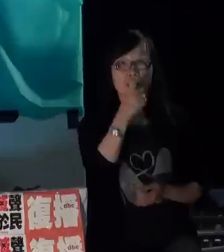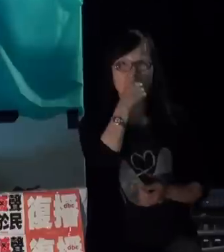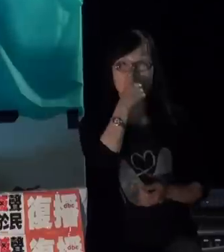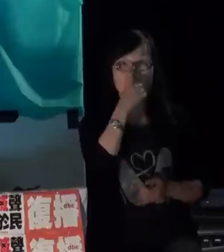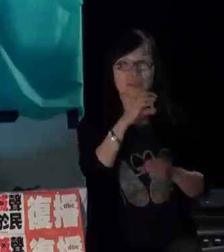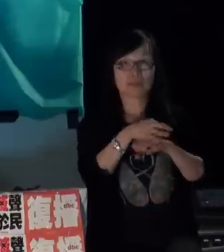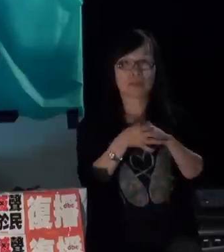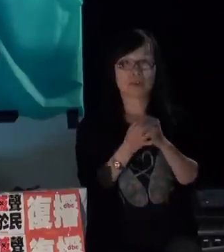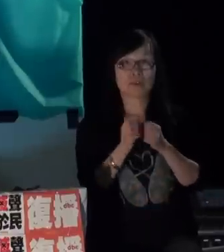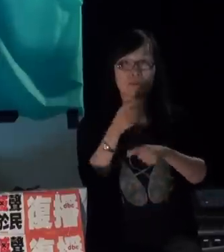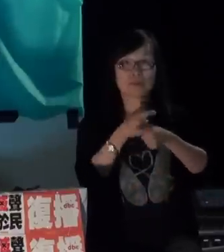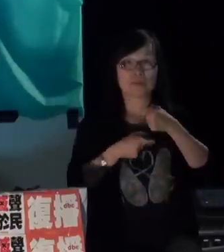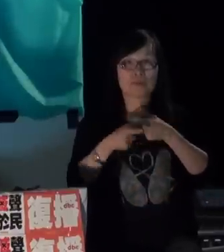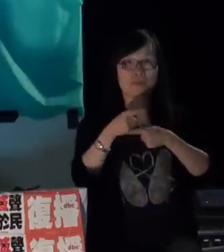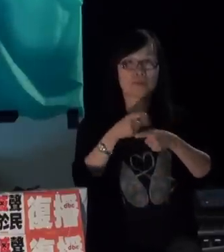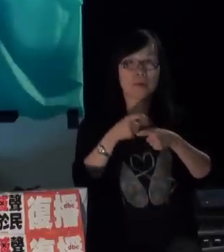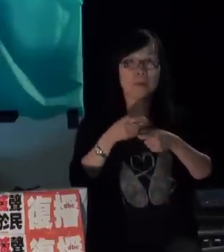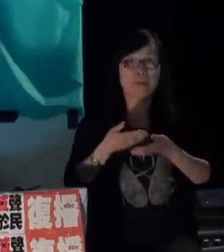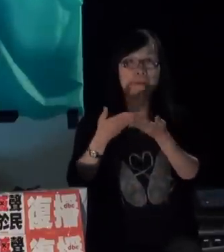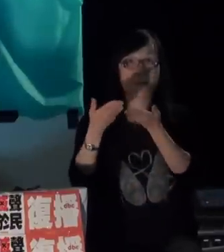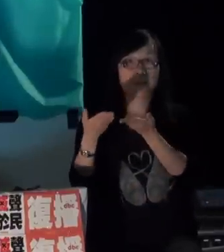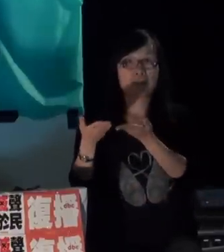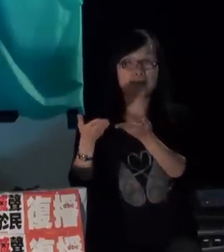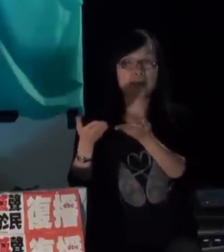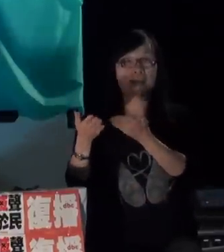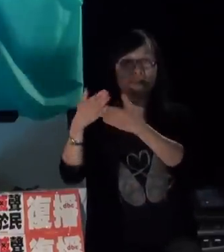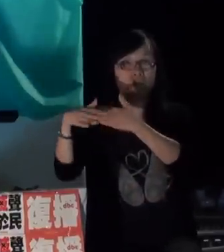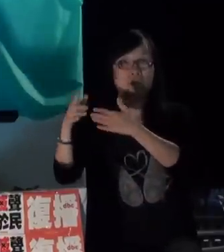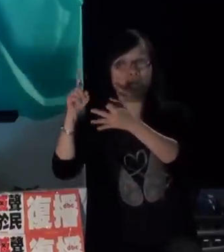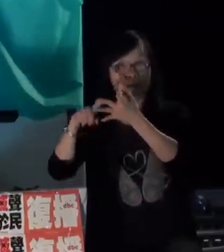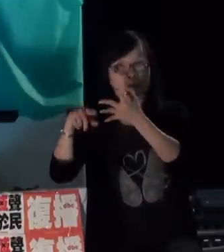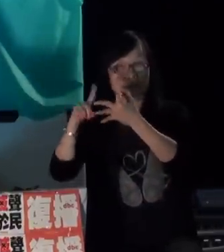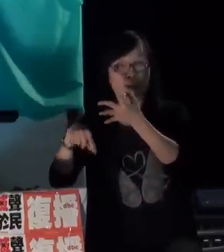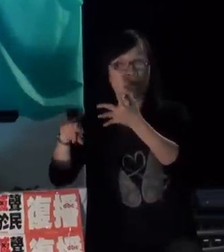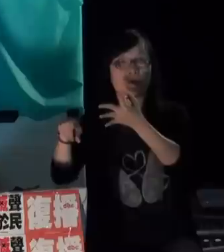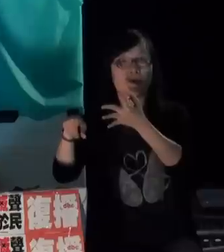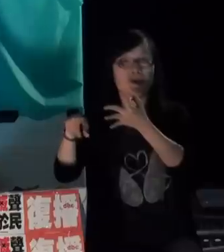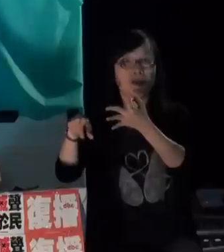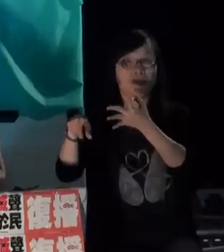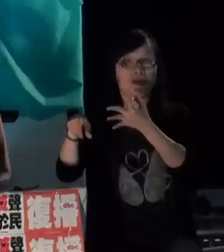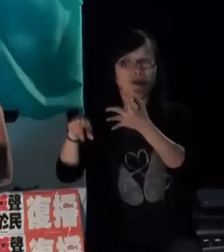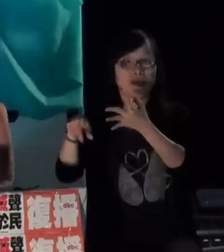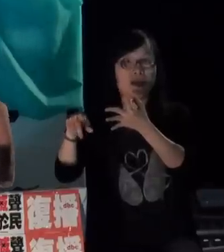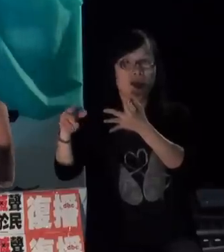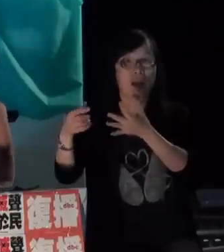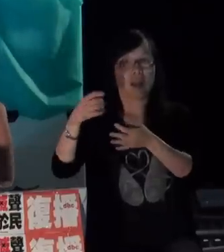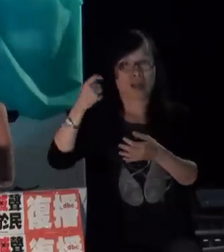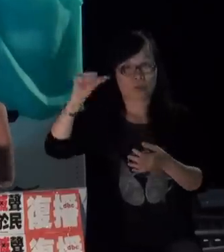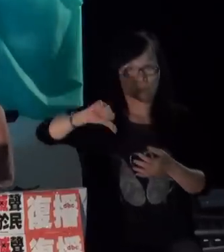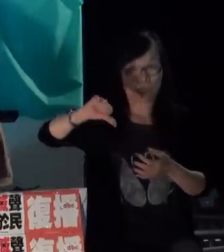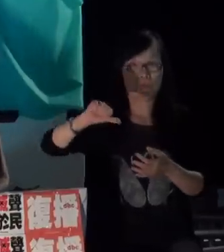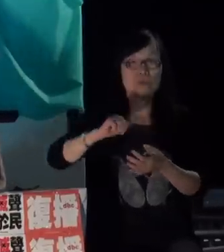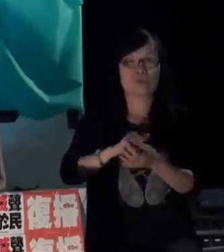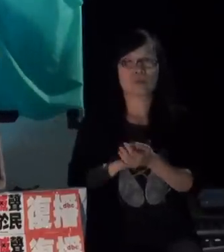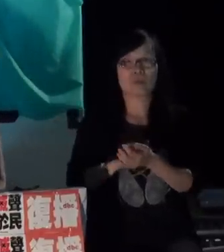一個財相就被索羅斯就嚼佢，輸咗20萬英鎊，